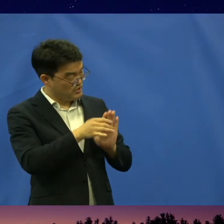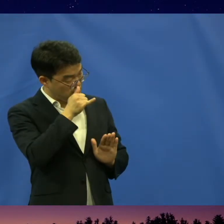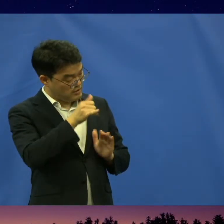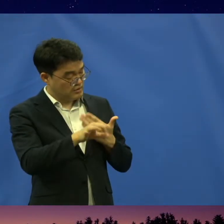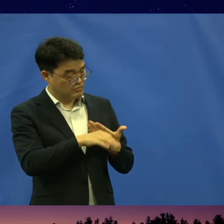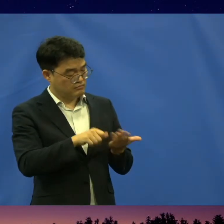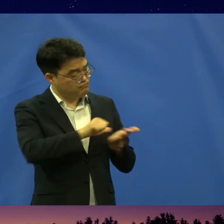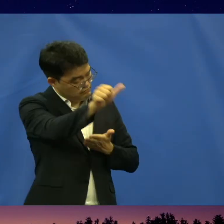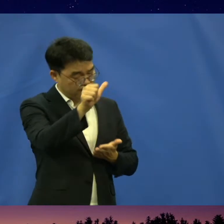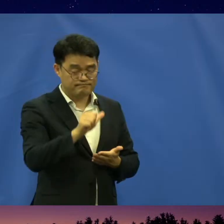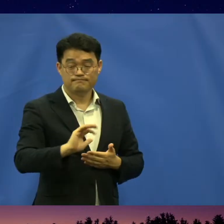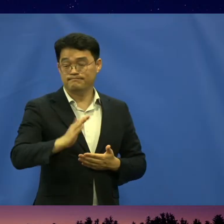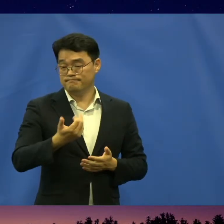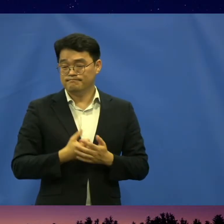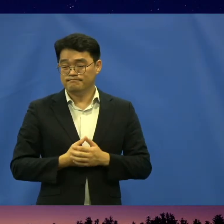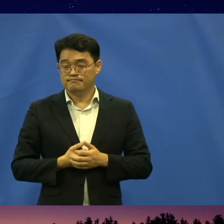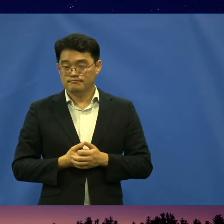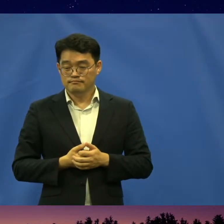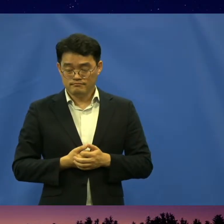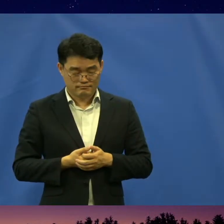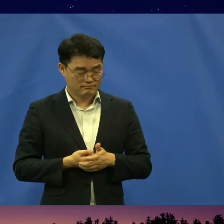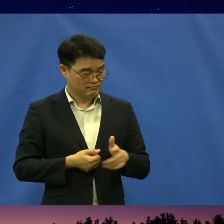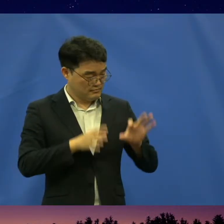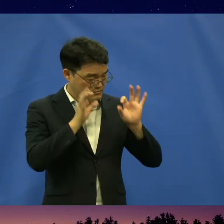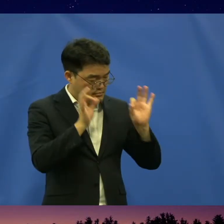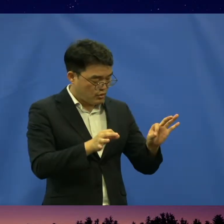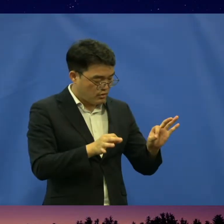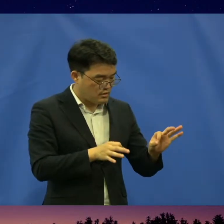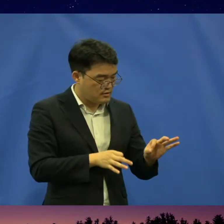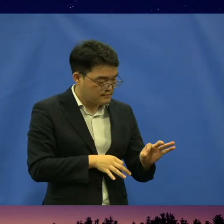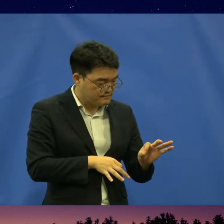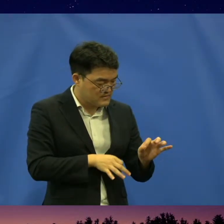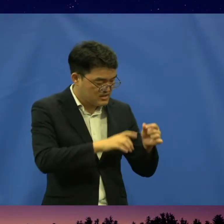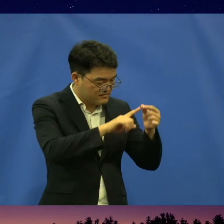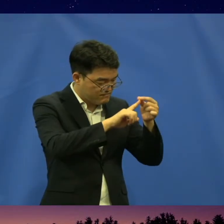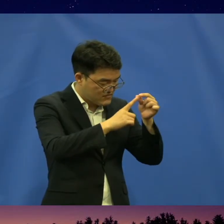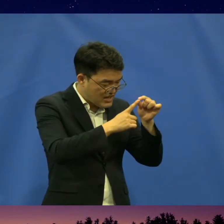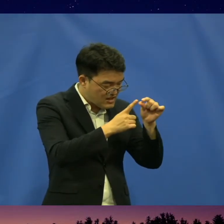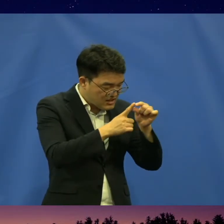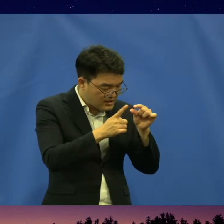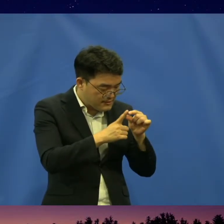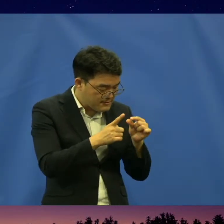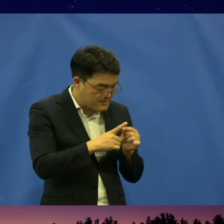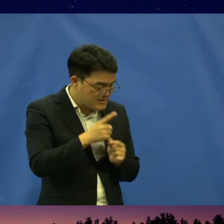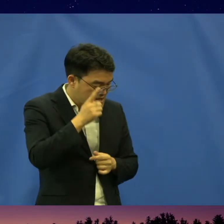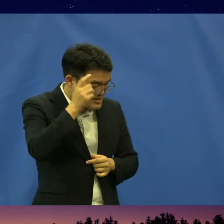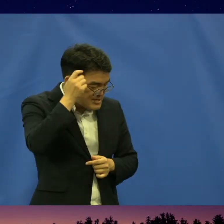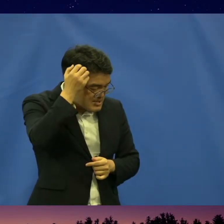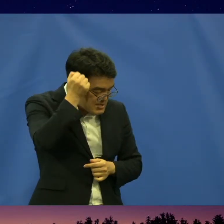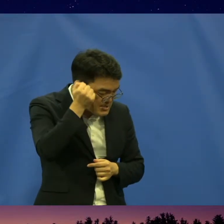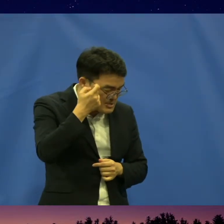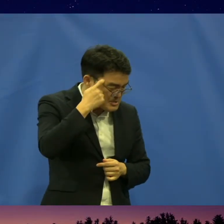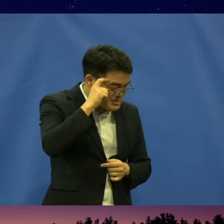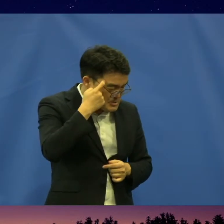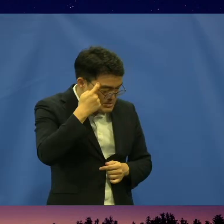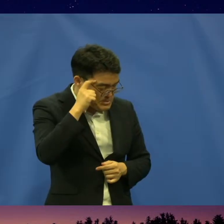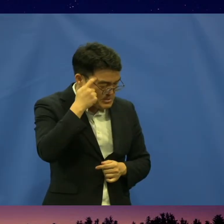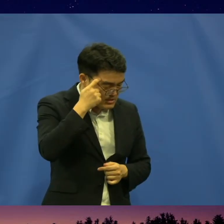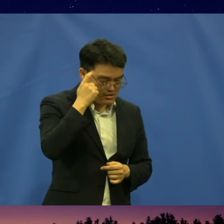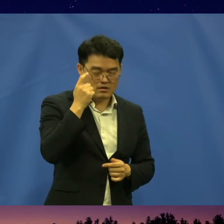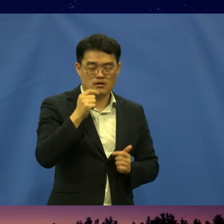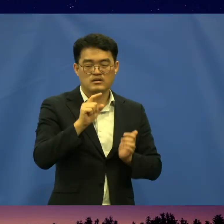우리 인생이 그런 것들로 시간을 보내기는 너무 소중하다는 거예요. 악플을 달 사람은 달게 하고 당신이 갈 길을 가면